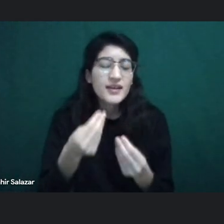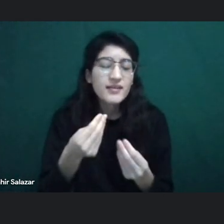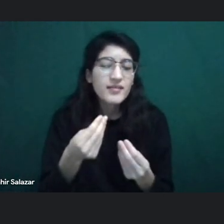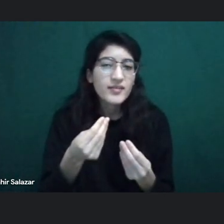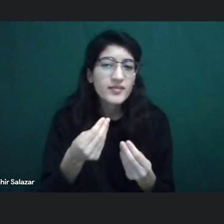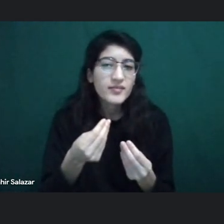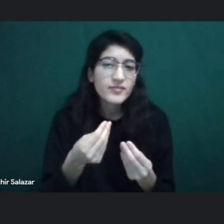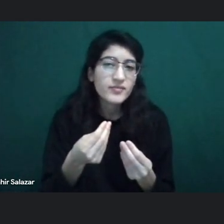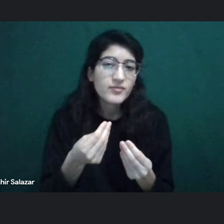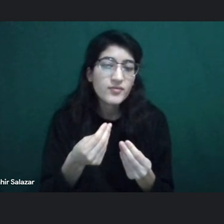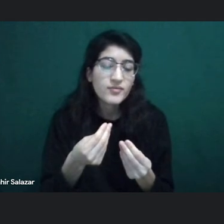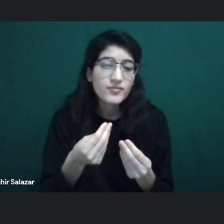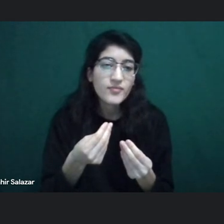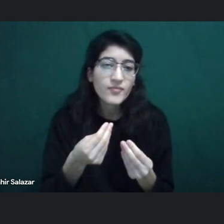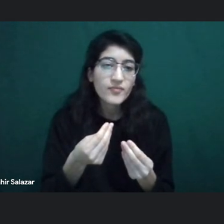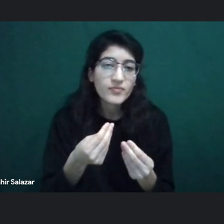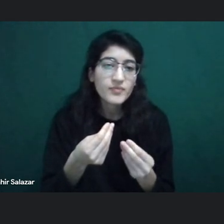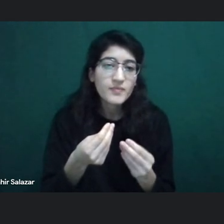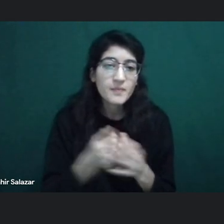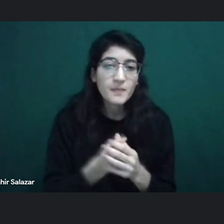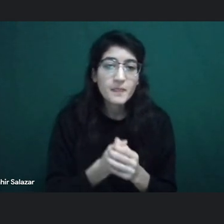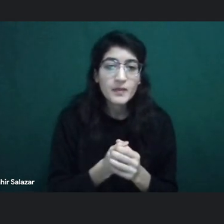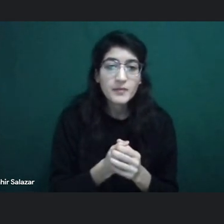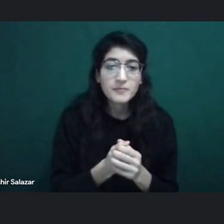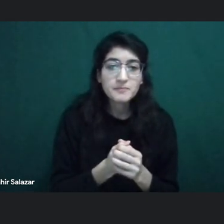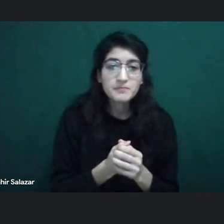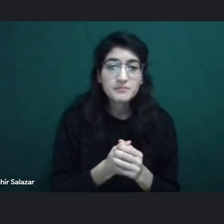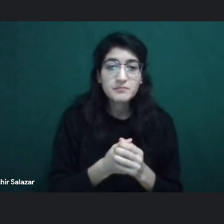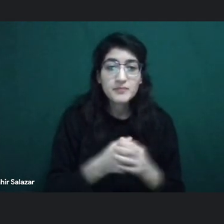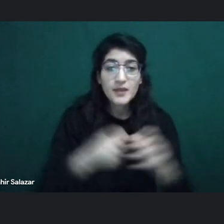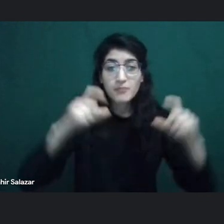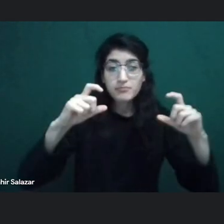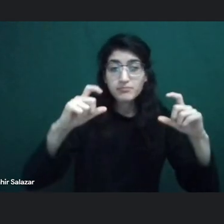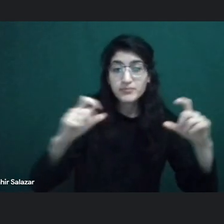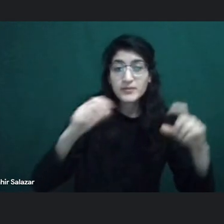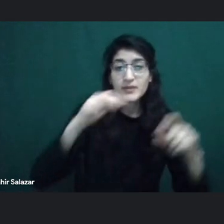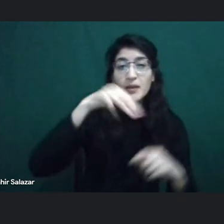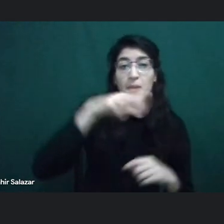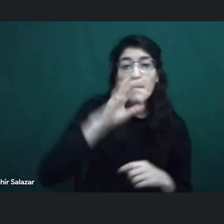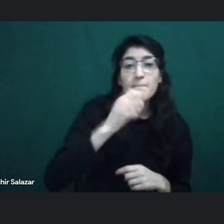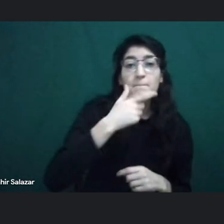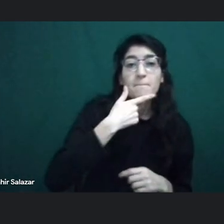Dice, most training of trainer initiatives in African countries.